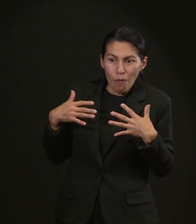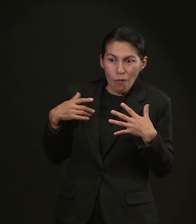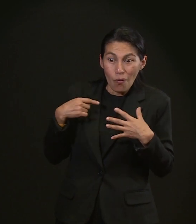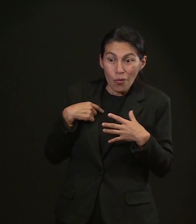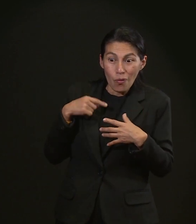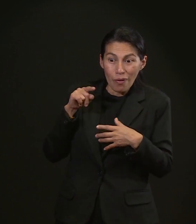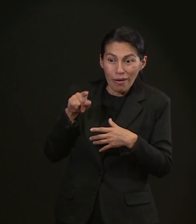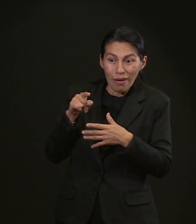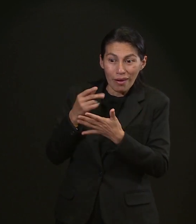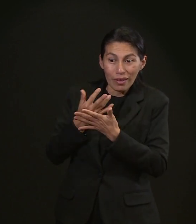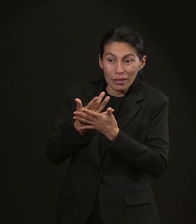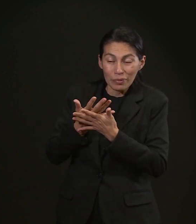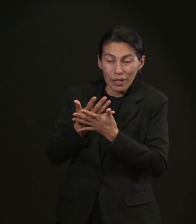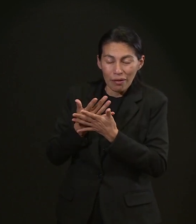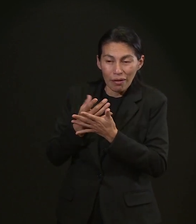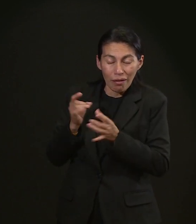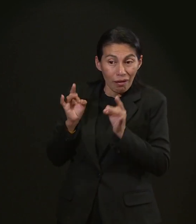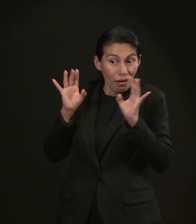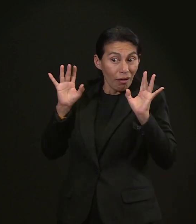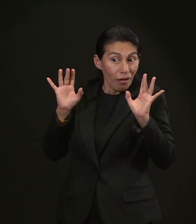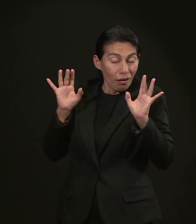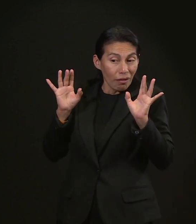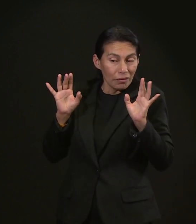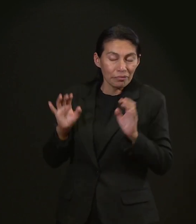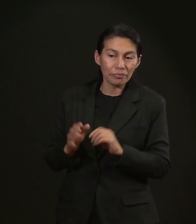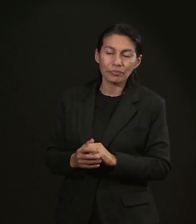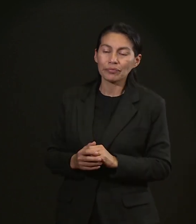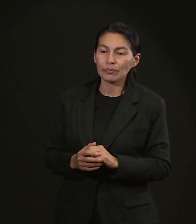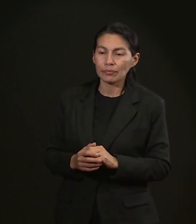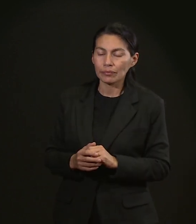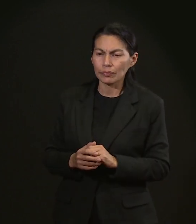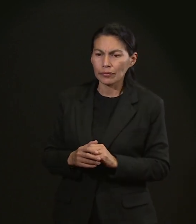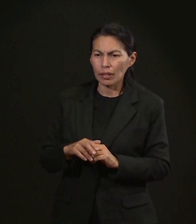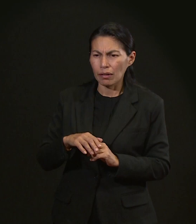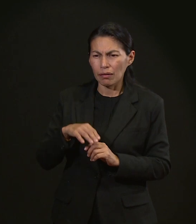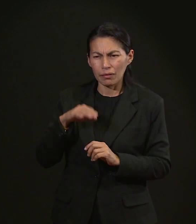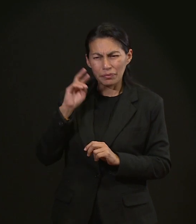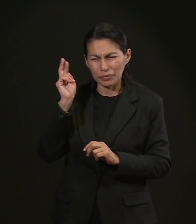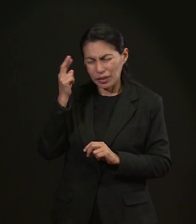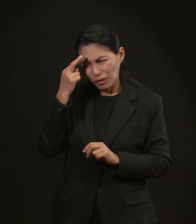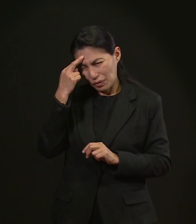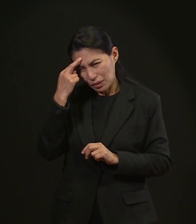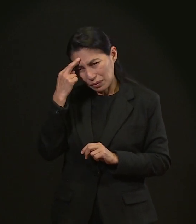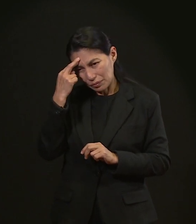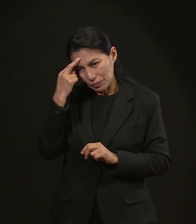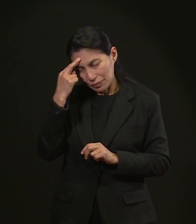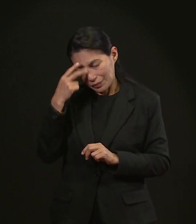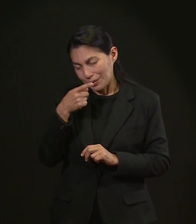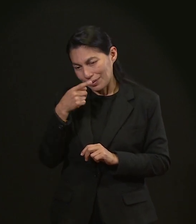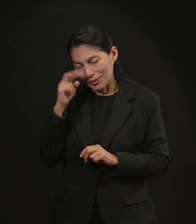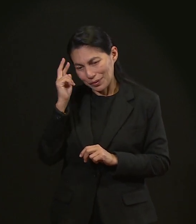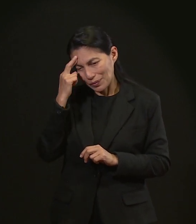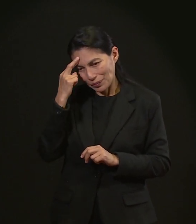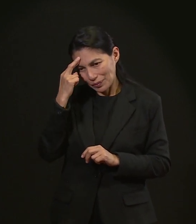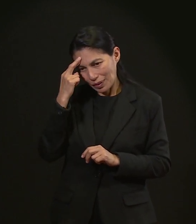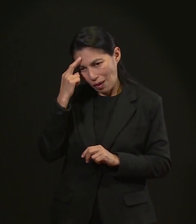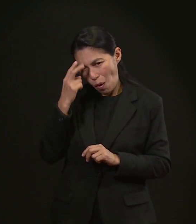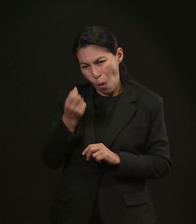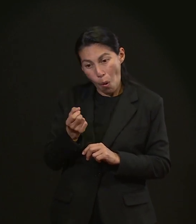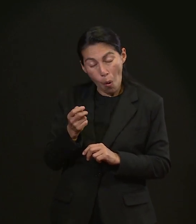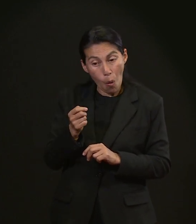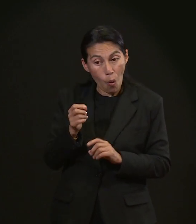esta es la persona que está esperando así de pronto no piensan y recuerdo muy bien ellas recuerdo también